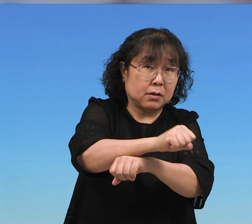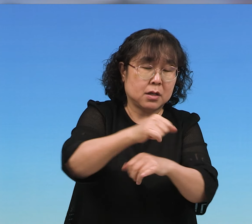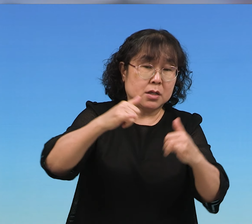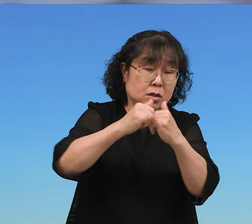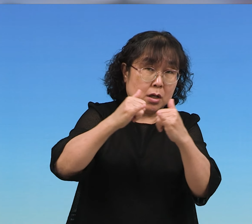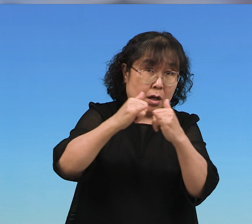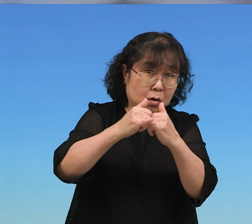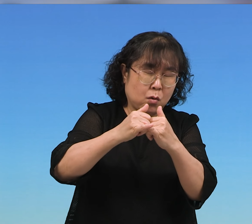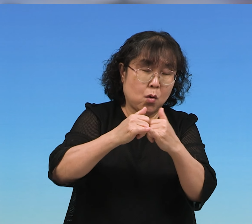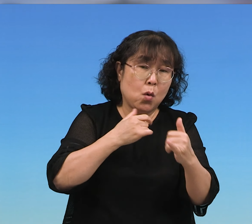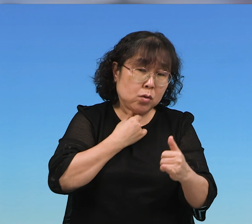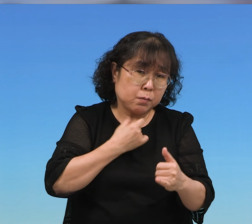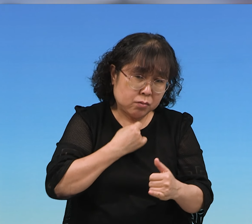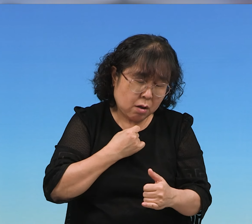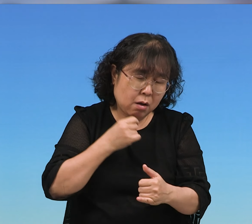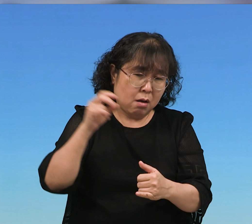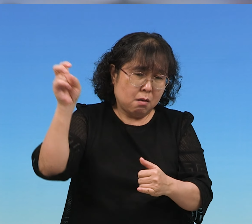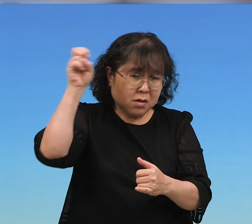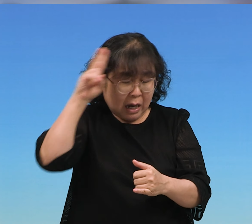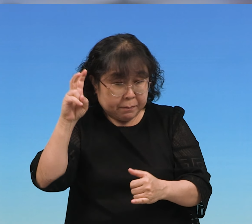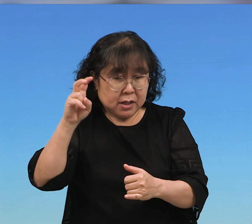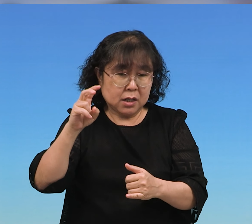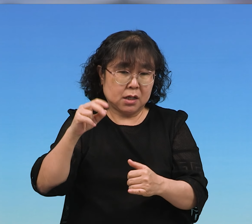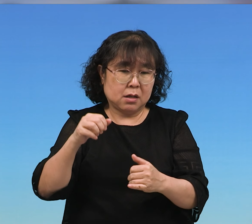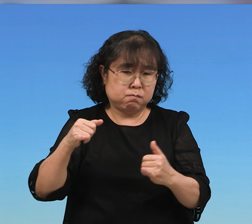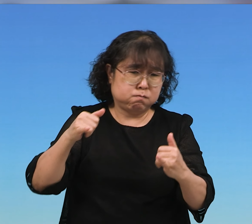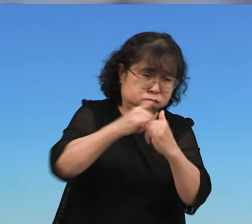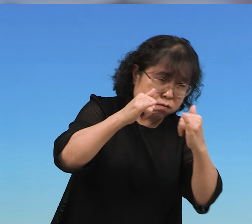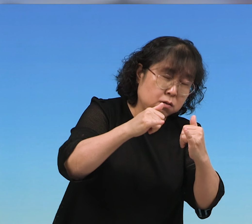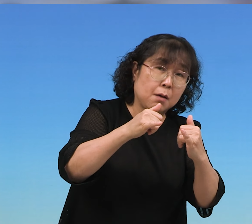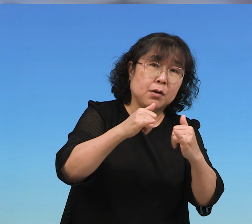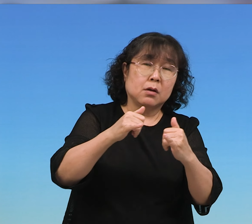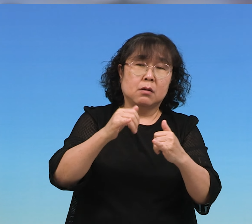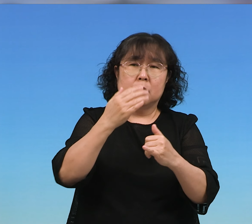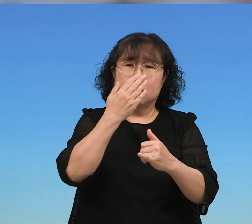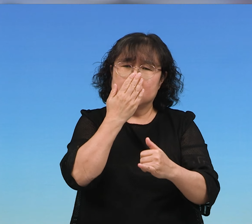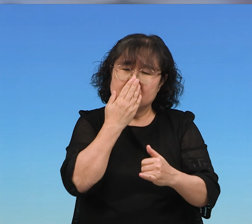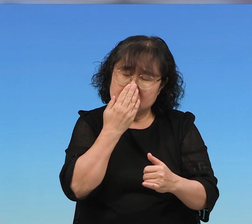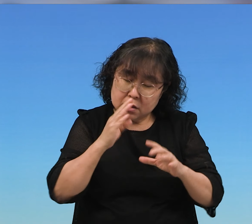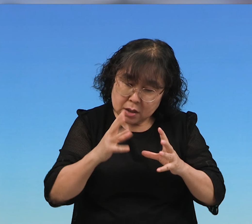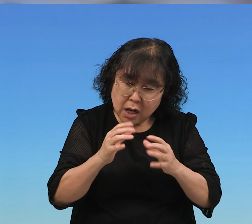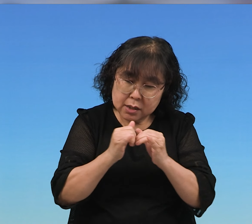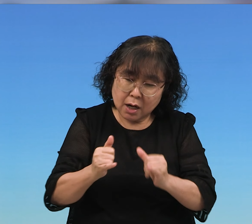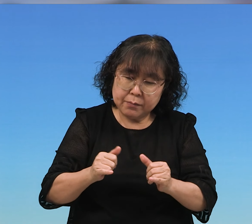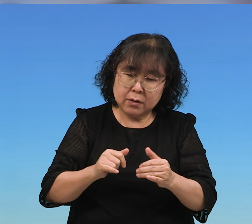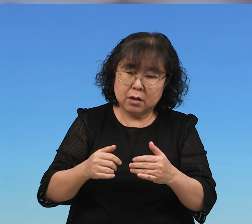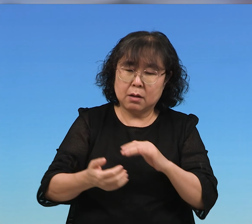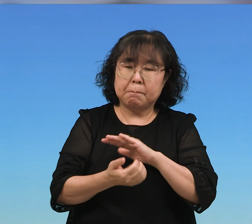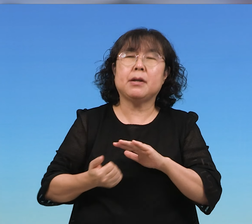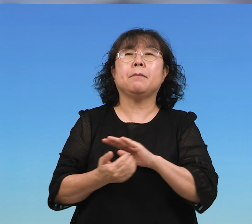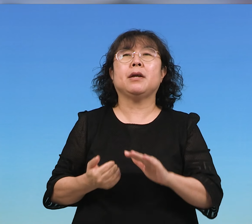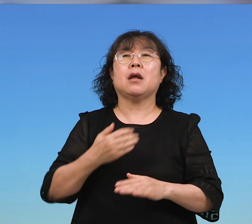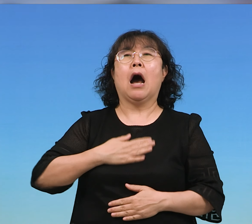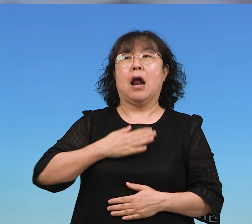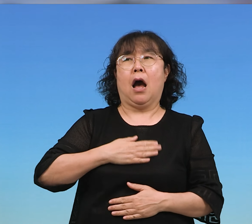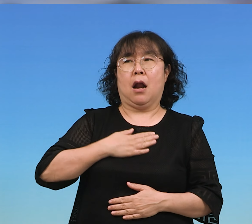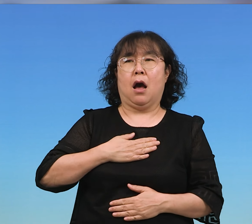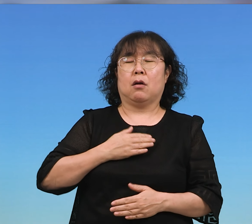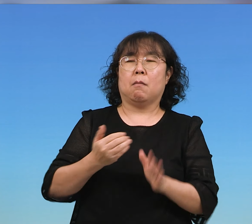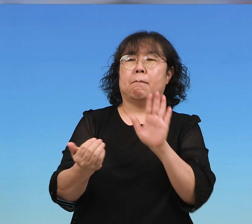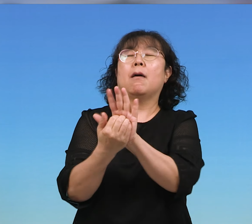때 허를 찌르는 건데, 이상하게도 기습 공격을 감행하면 이상하게 이스라엘 군사들이 다 알고